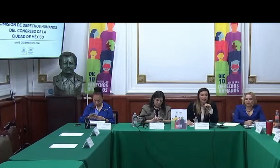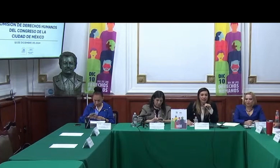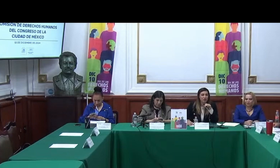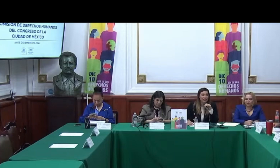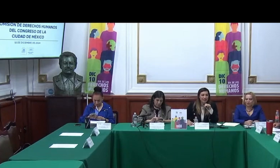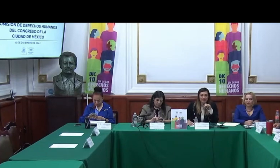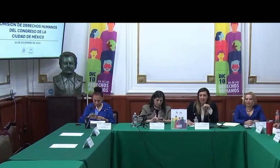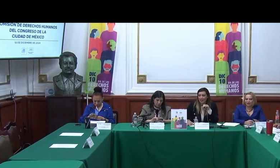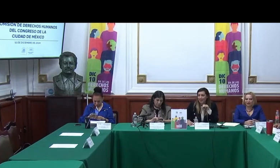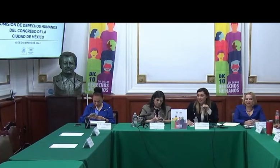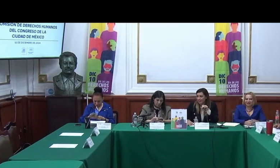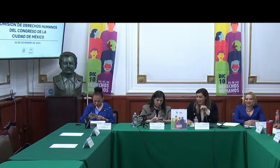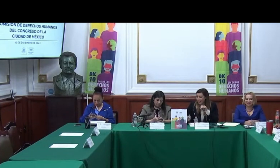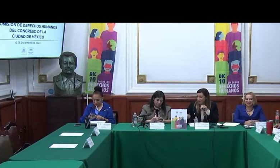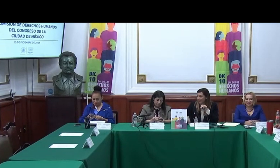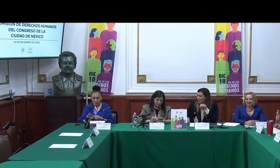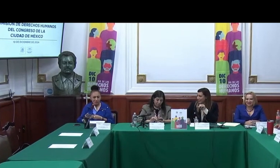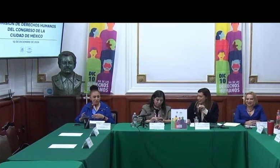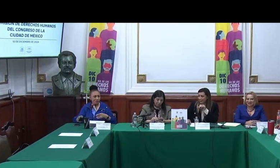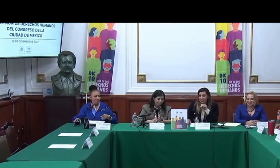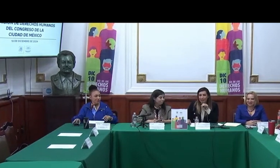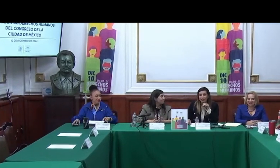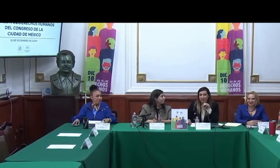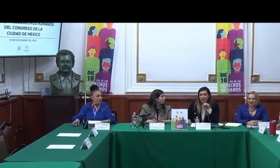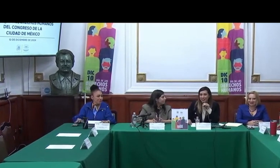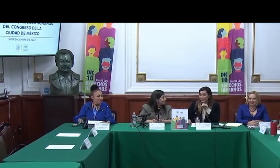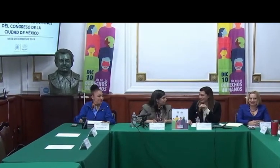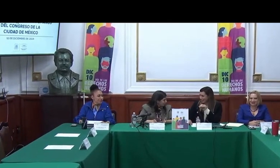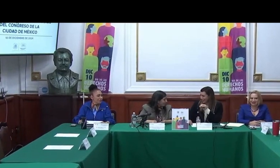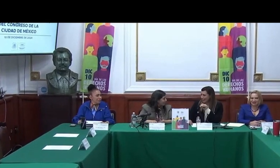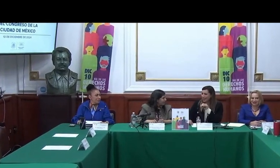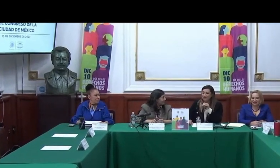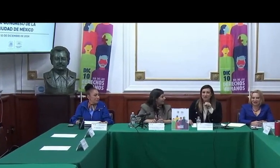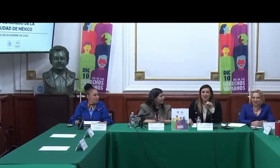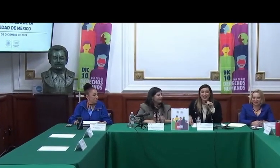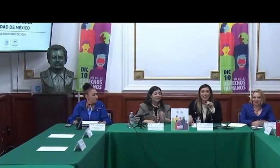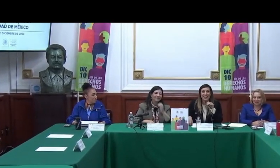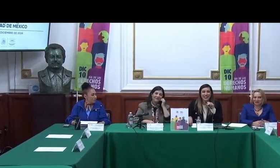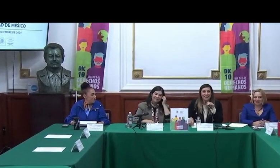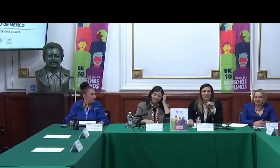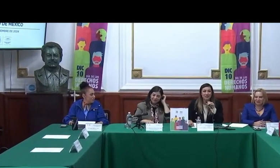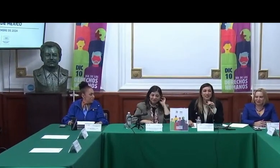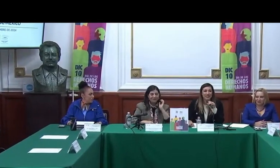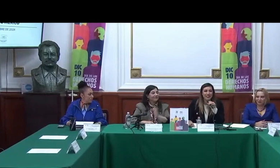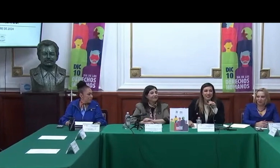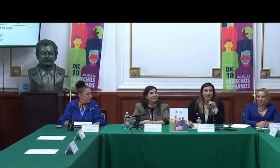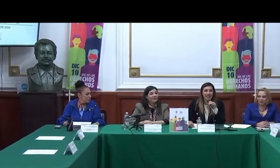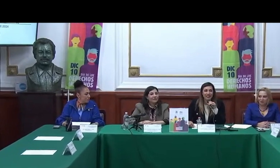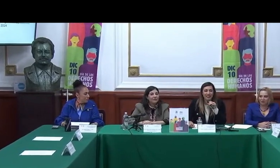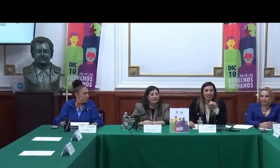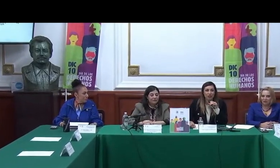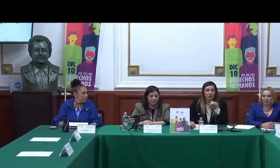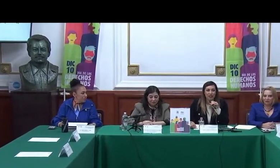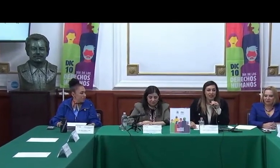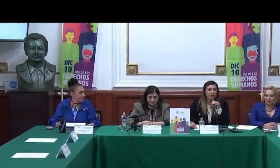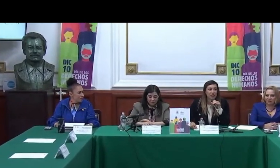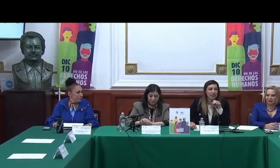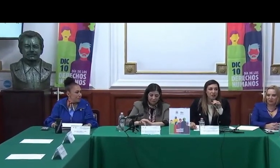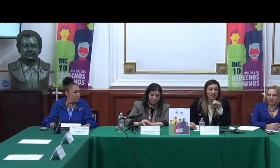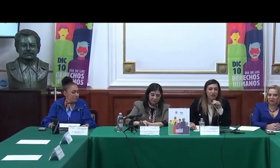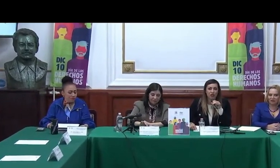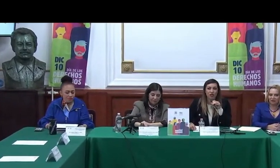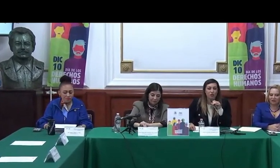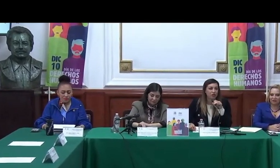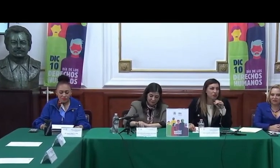Humanos, tener la presencia de la maestra Geraldina González de la Vega, que es presidenta de COPRED Ciudad